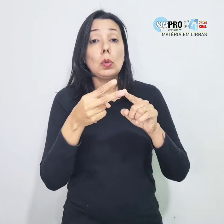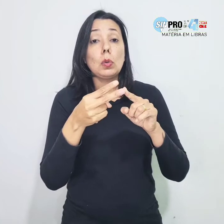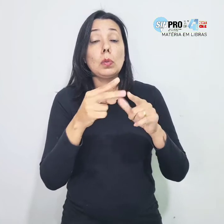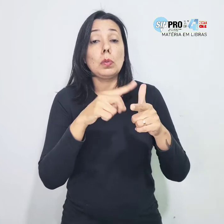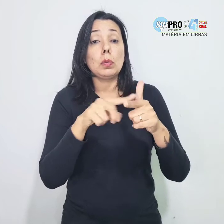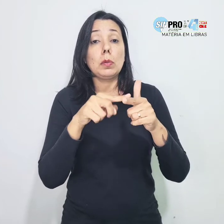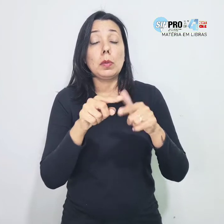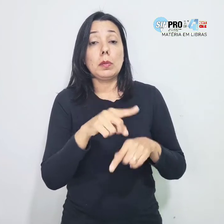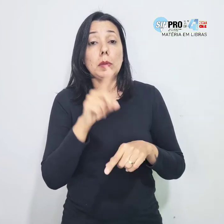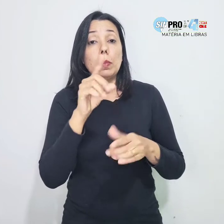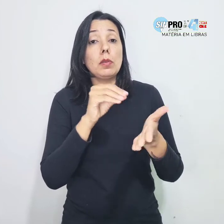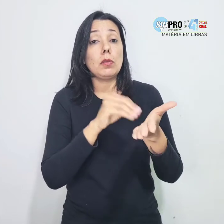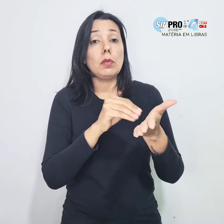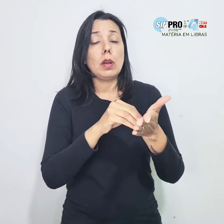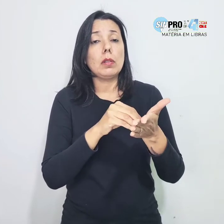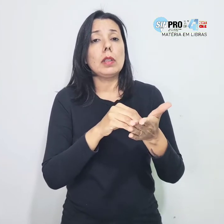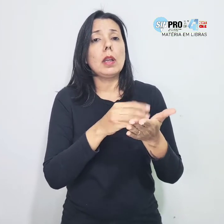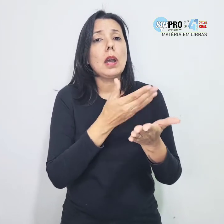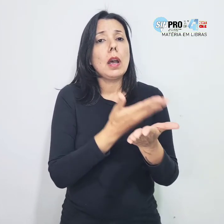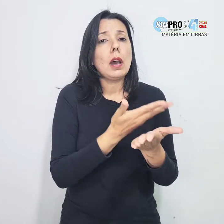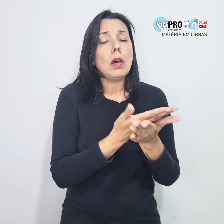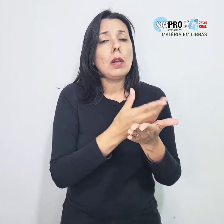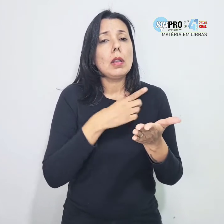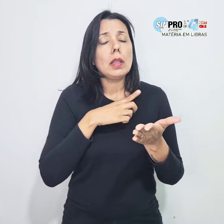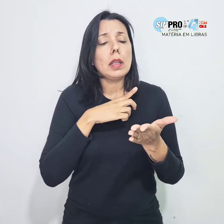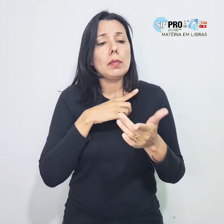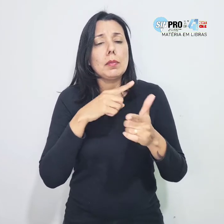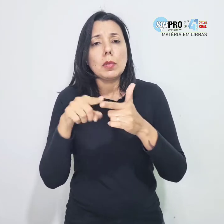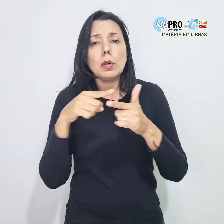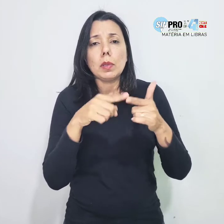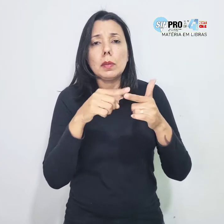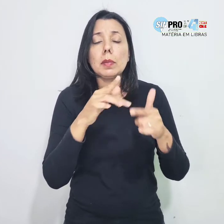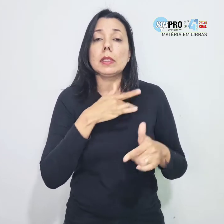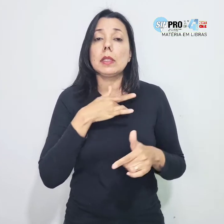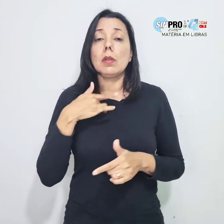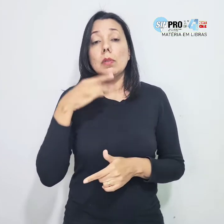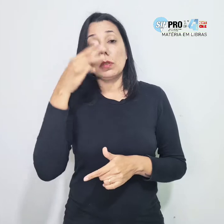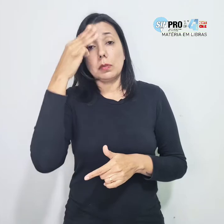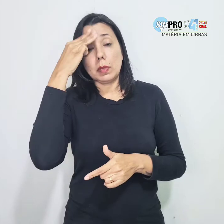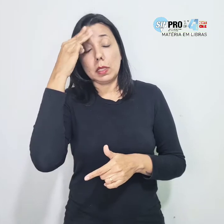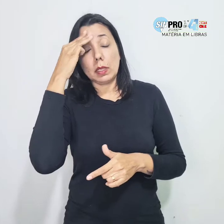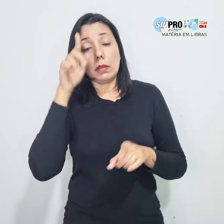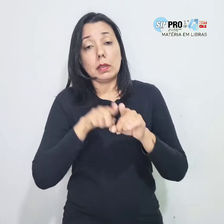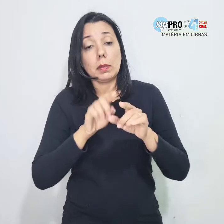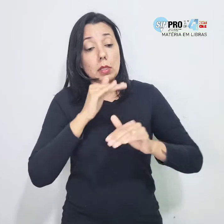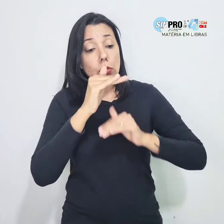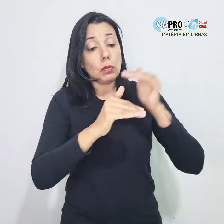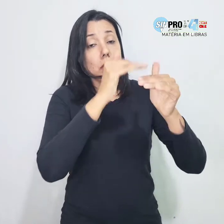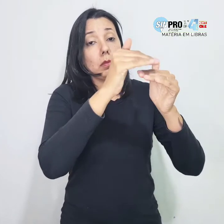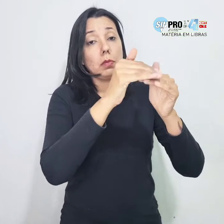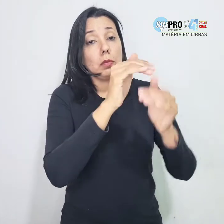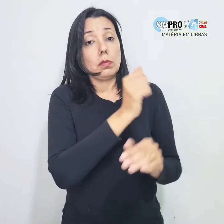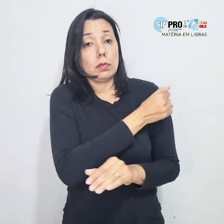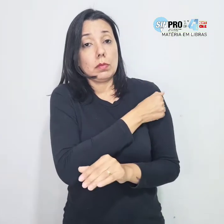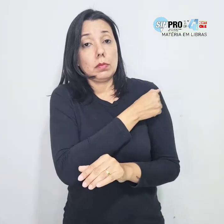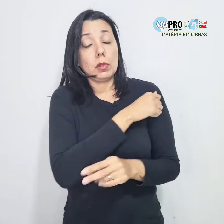Primeiro, a falta de aula teria consequências graves para a saúde mental e desenvolvimento dos alunos. E